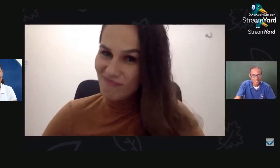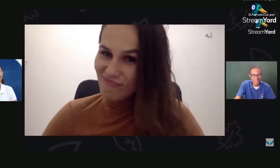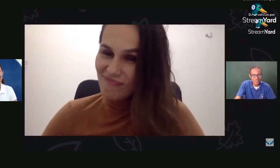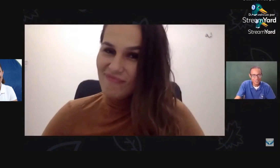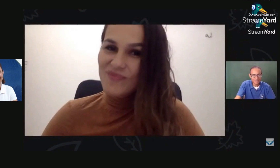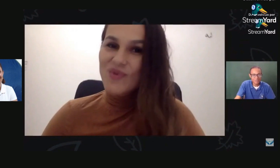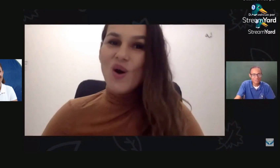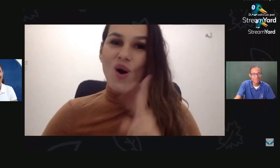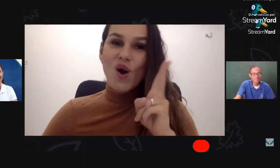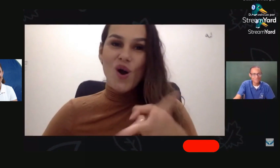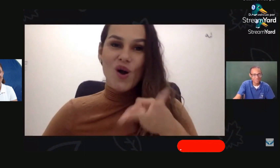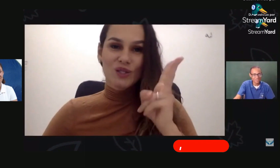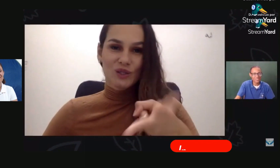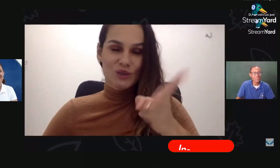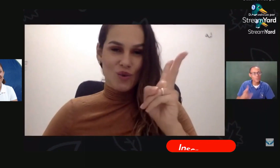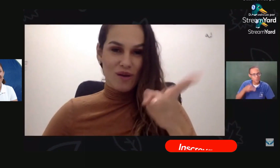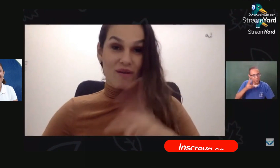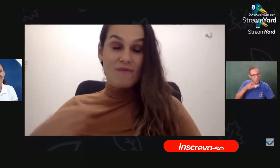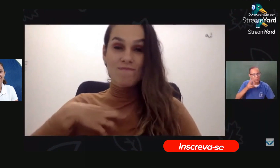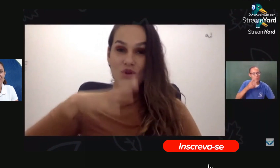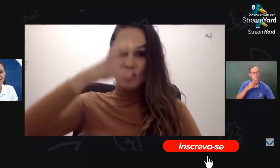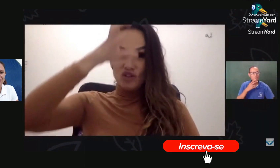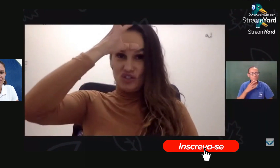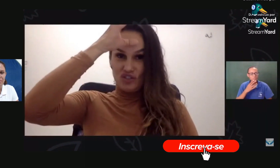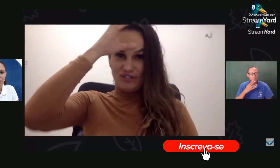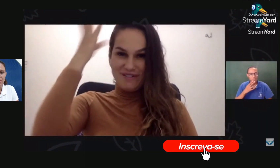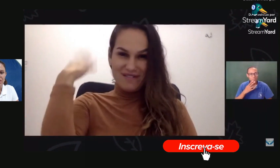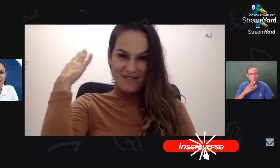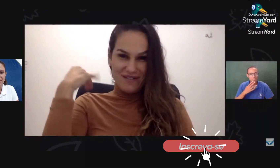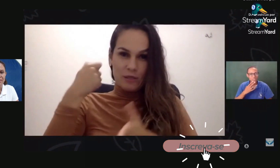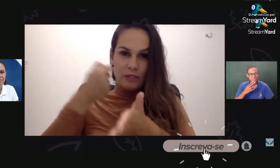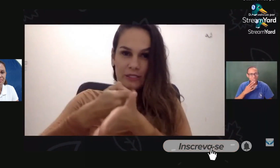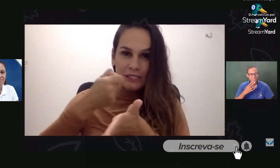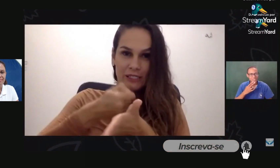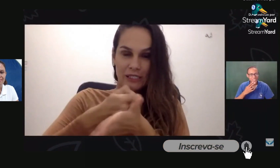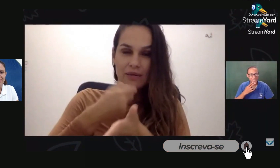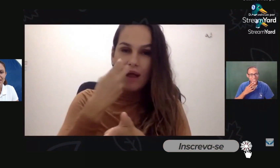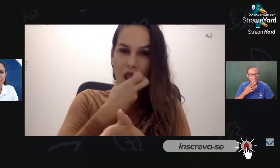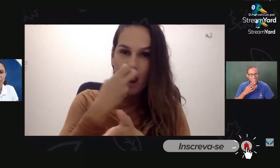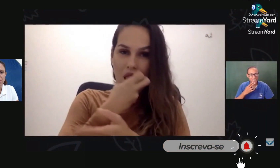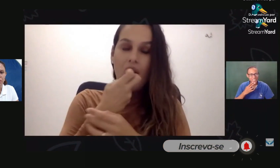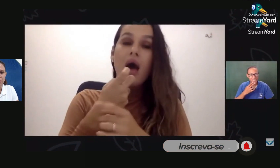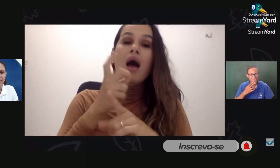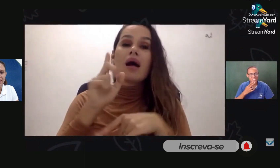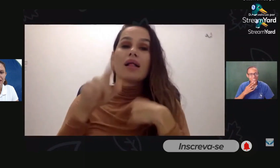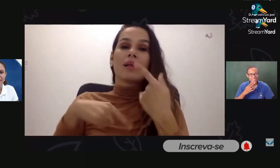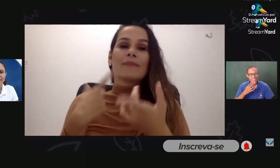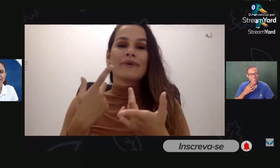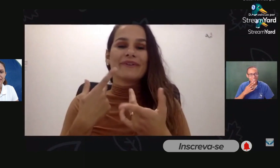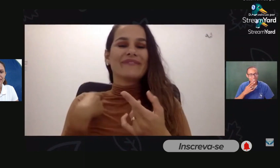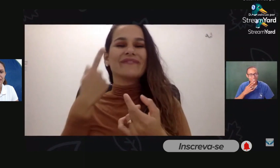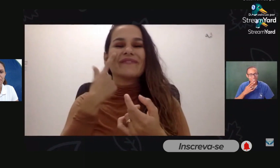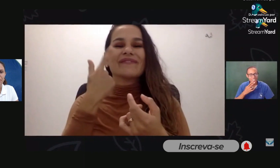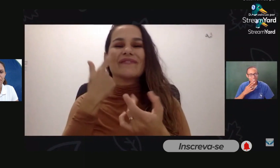ele continua. Ele continua. Meu tio, ele me obrigou, né? E